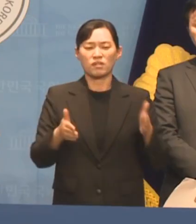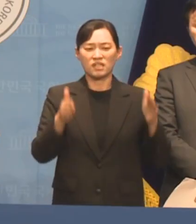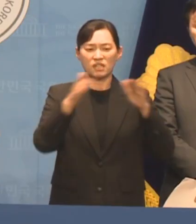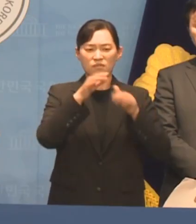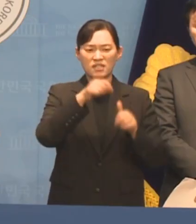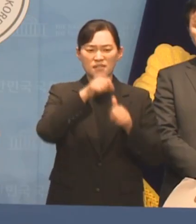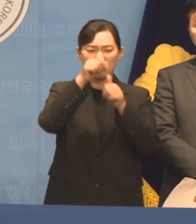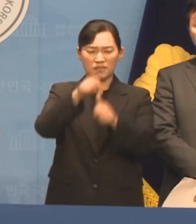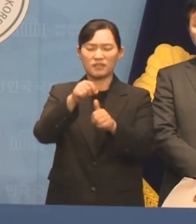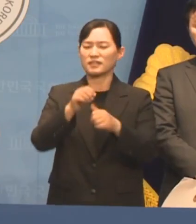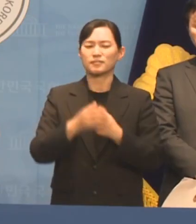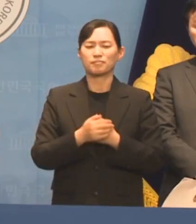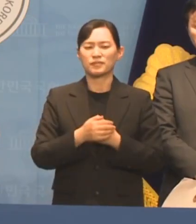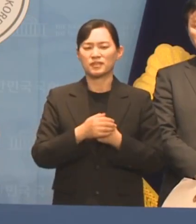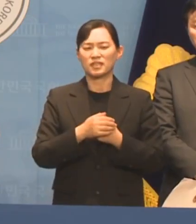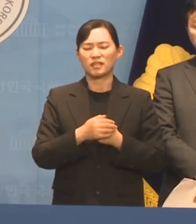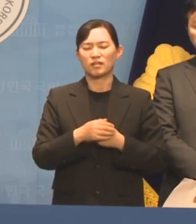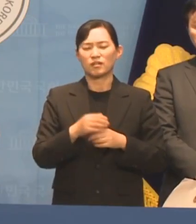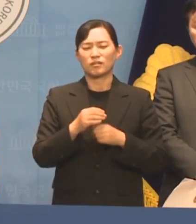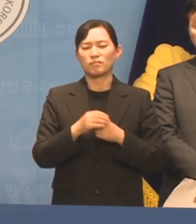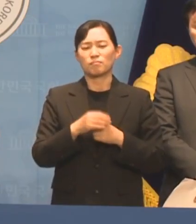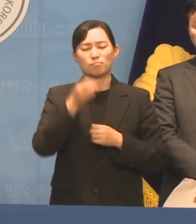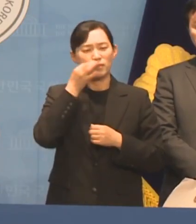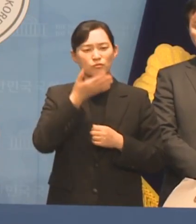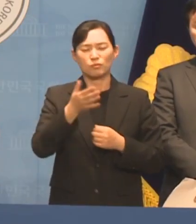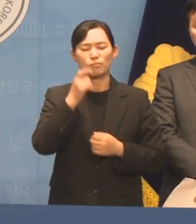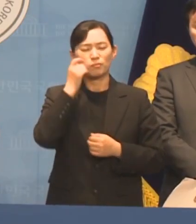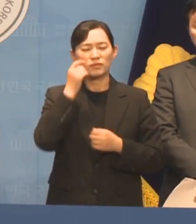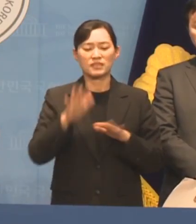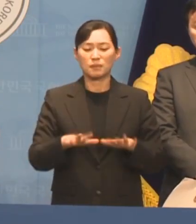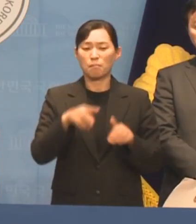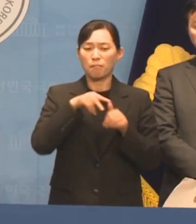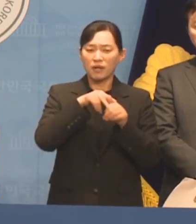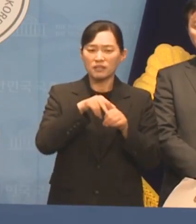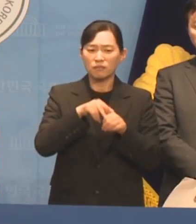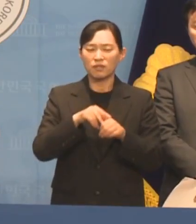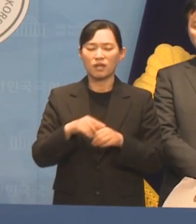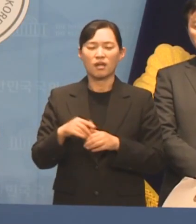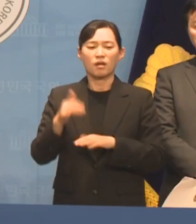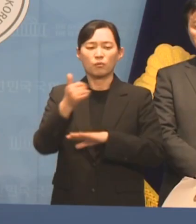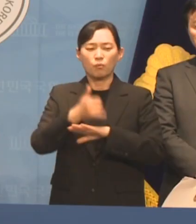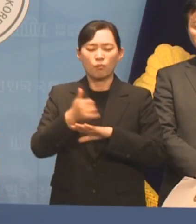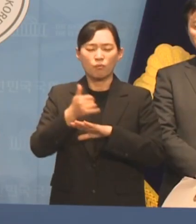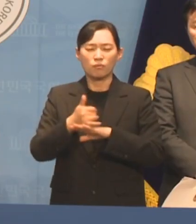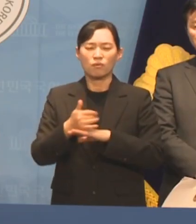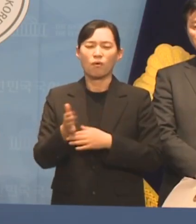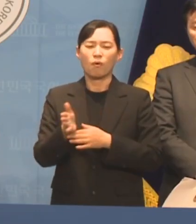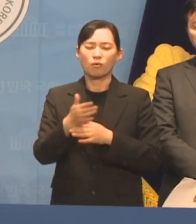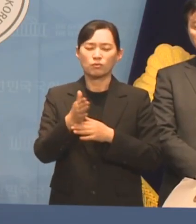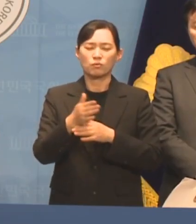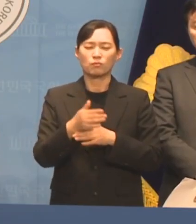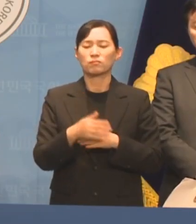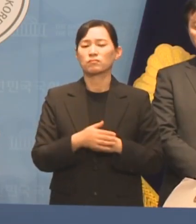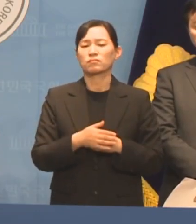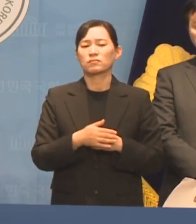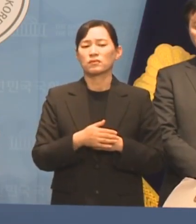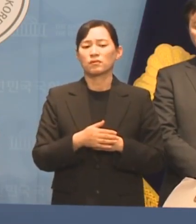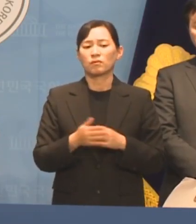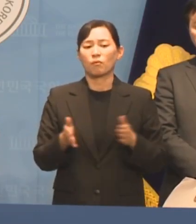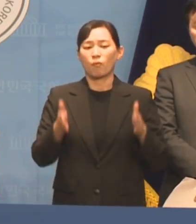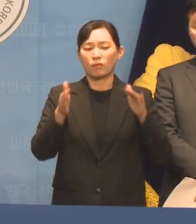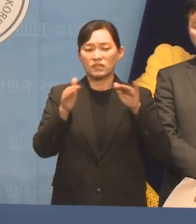좌시하지 않겠습니다. 지금 진행되고 있는 마사위와 농어축공사의 인선 절차는 즉각 중단돼야